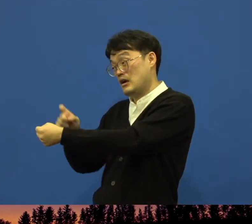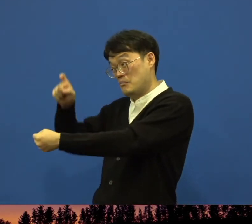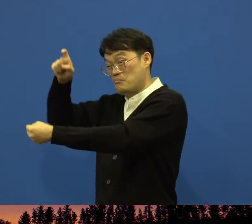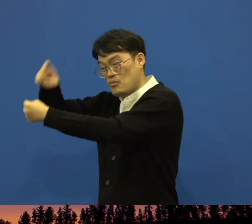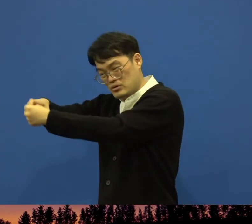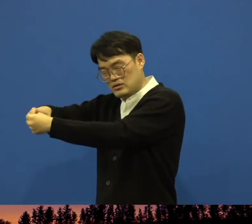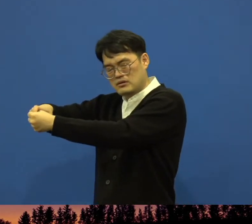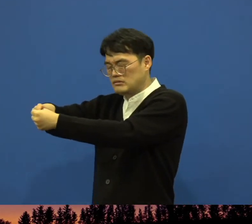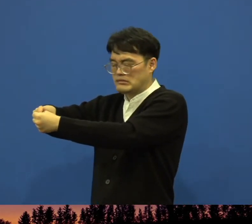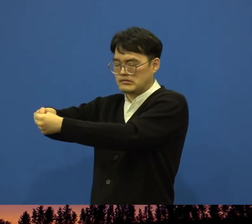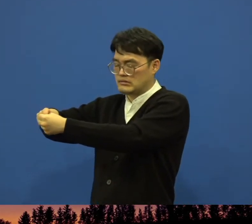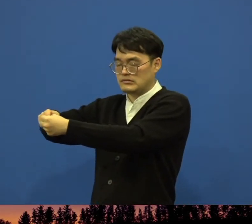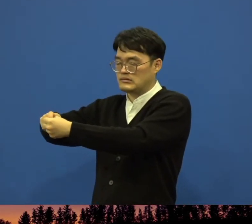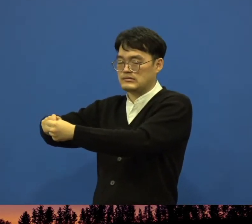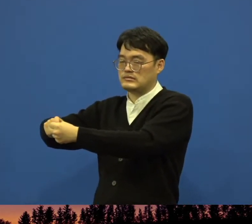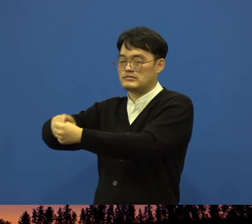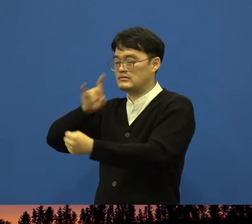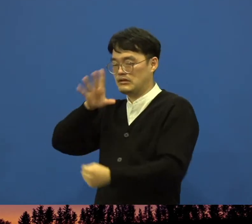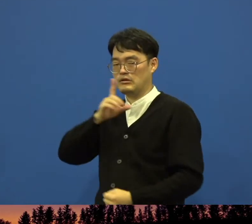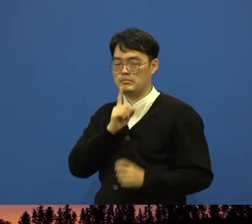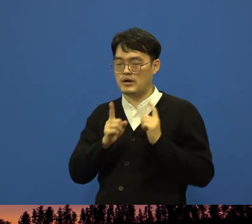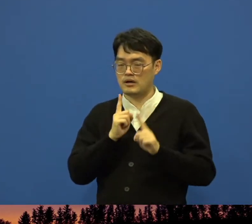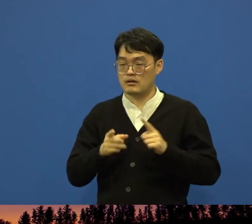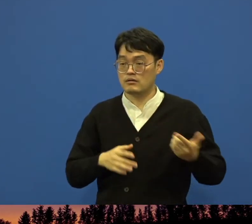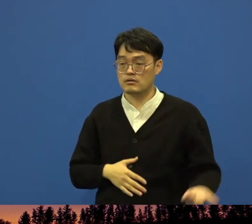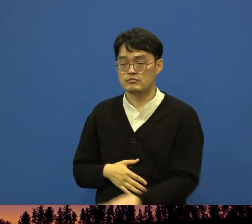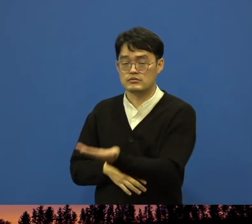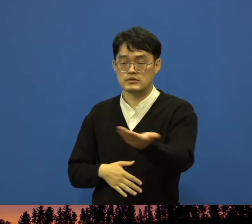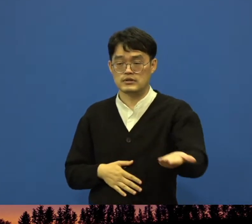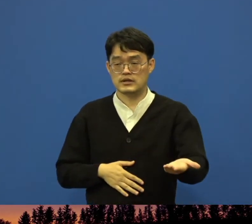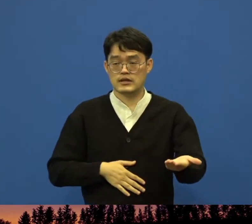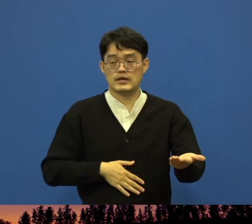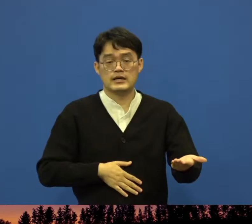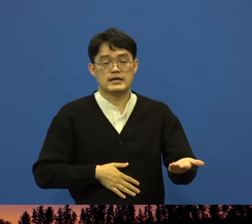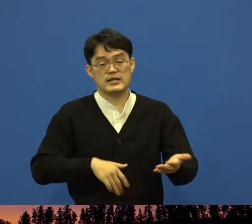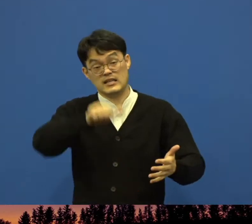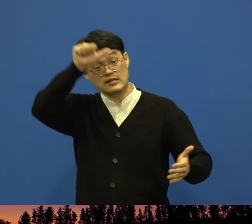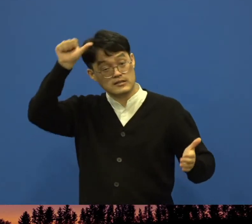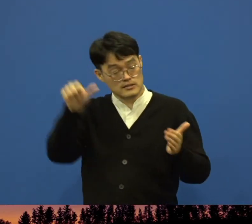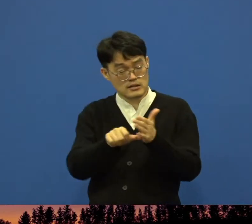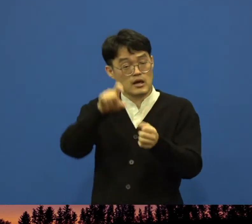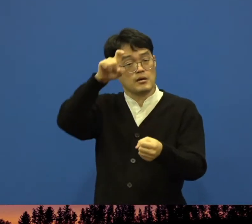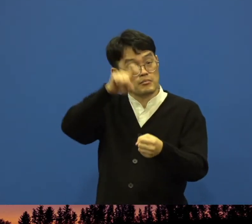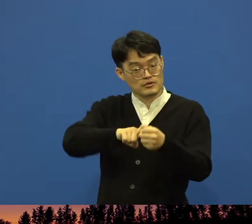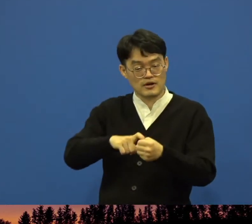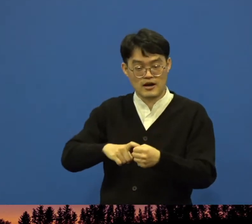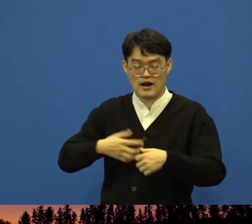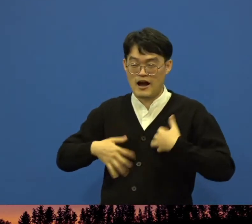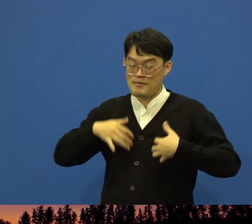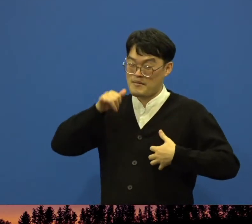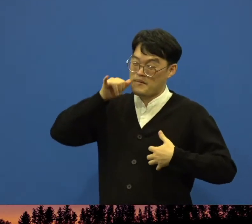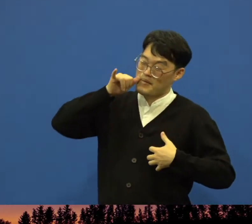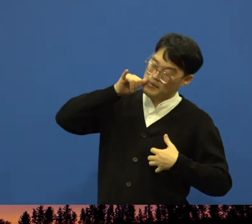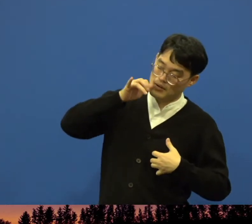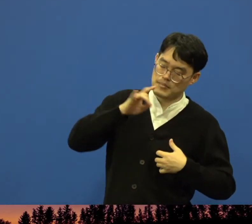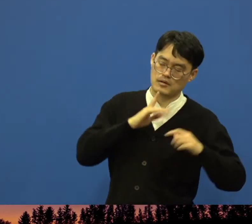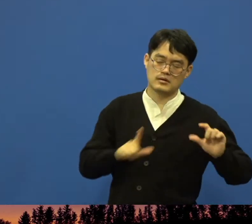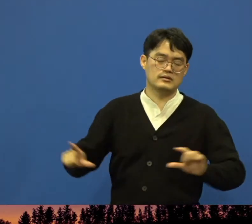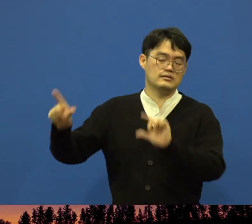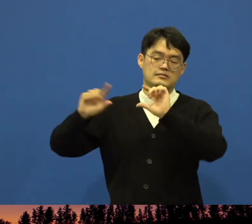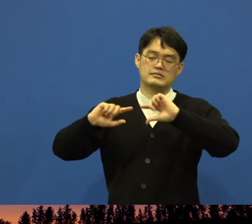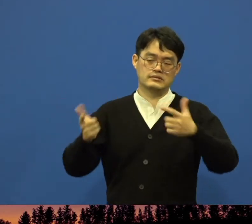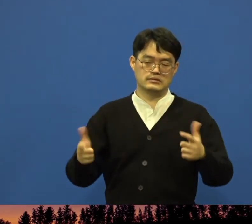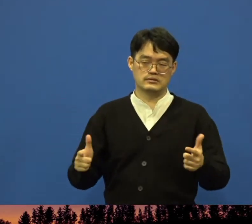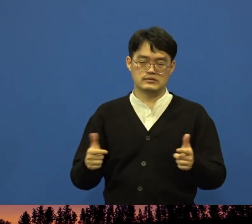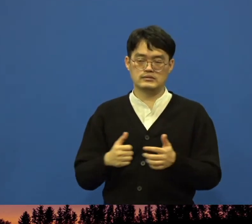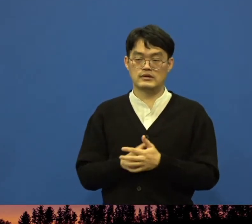거죠. 그죠? 여러분 인생의 목적은 쾌락을 위해 사는 것에 있지 않습니다. 쾌락이란 말 그대로 순간적인 만족이에요. 즐거움을